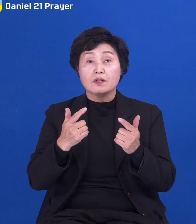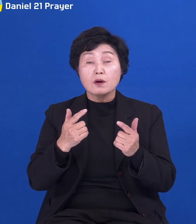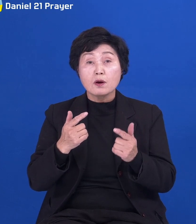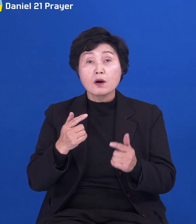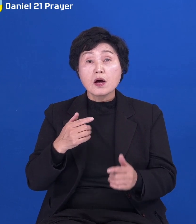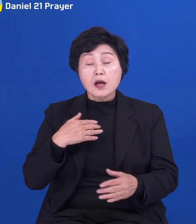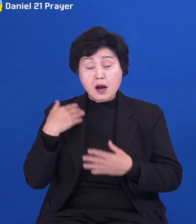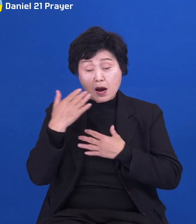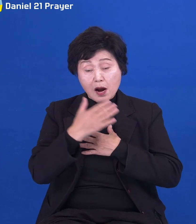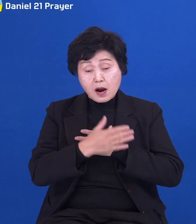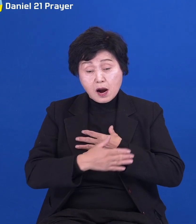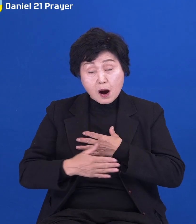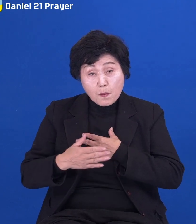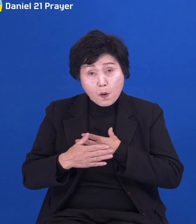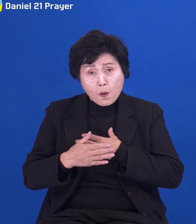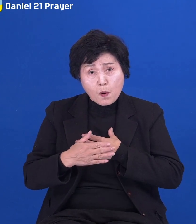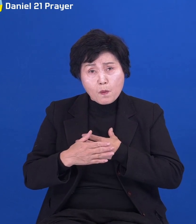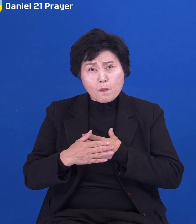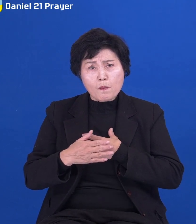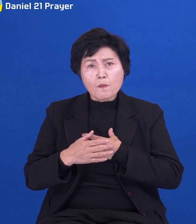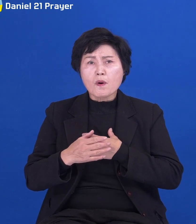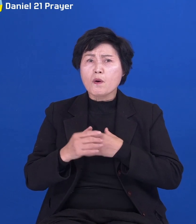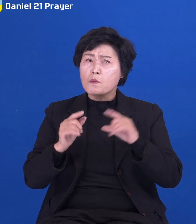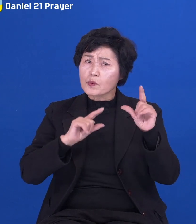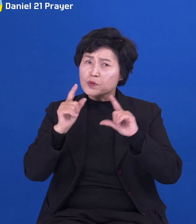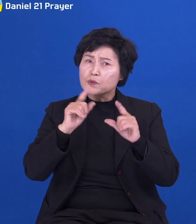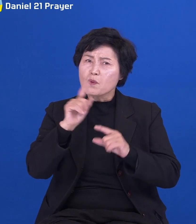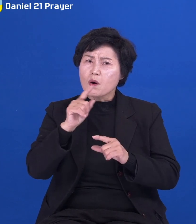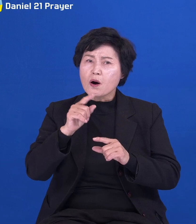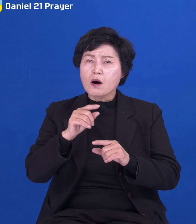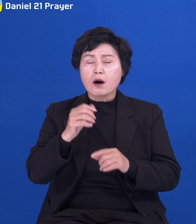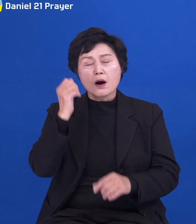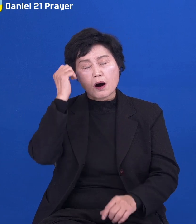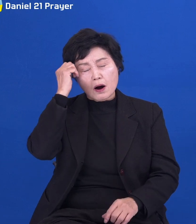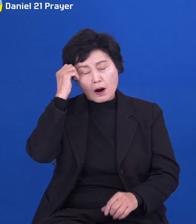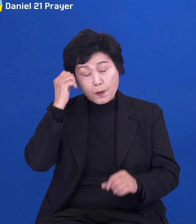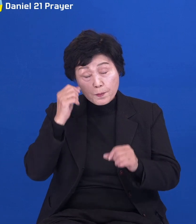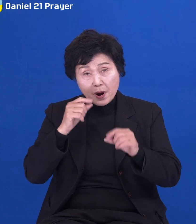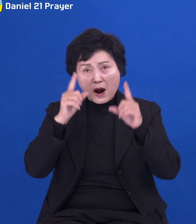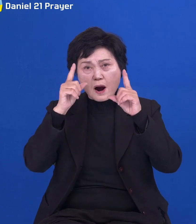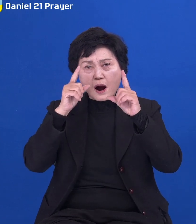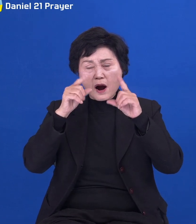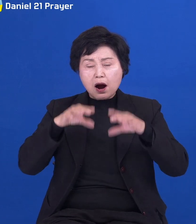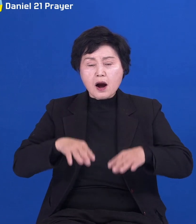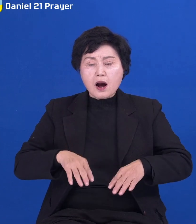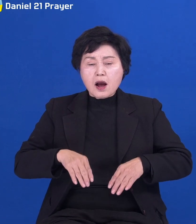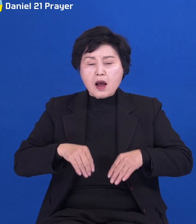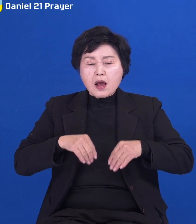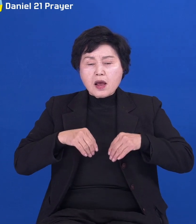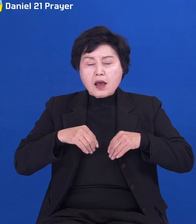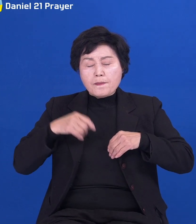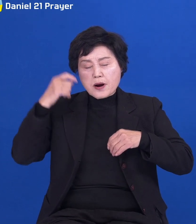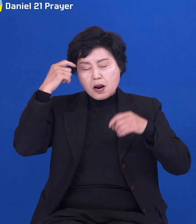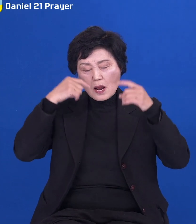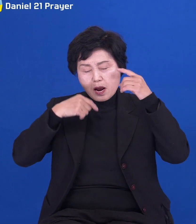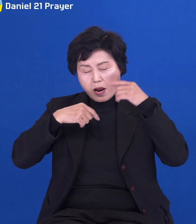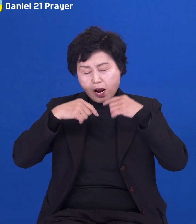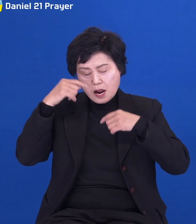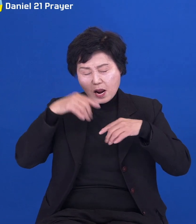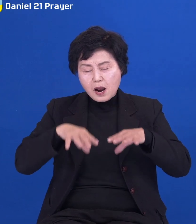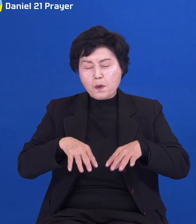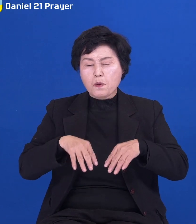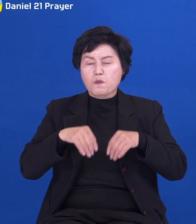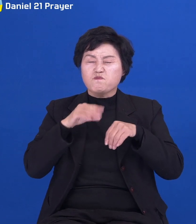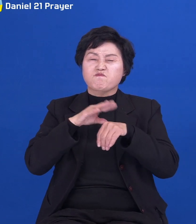온 이불이 땀으로 젖혀 있었고 악몽에 시달리다 깨어나기를 수십 번이었어요. 술이 없으면 잠을 잘